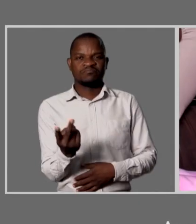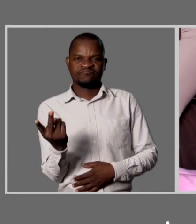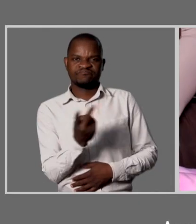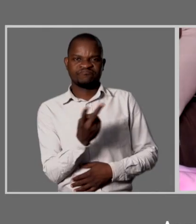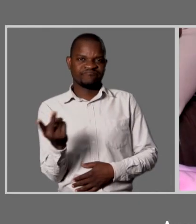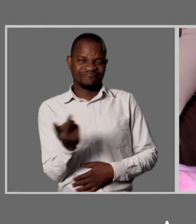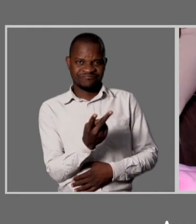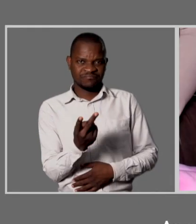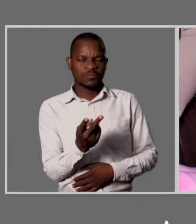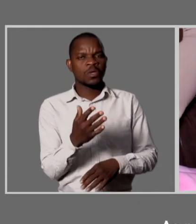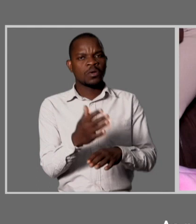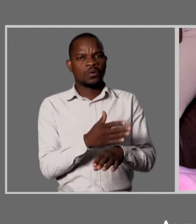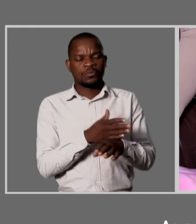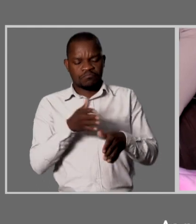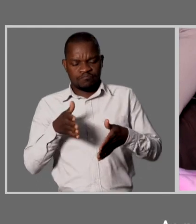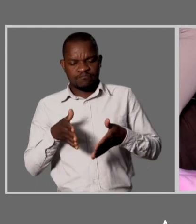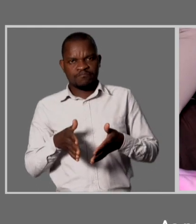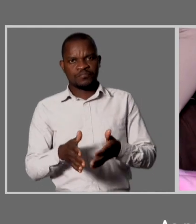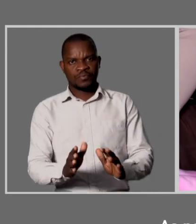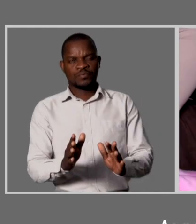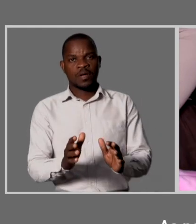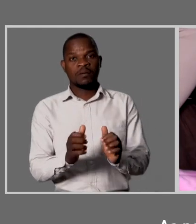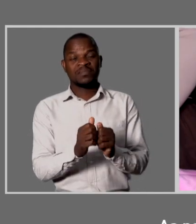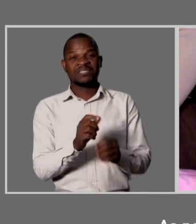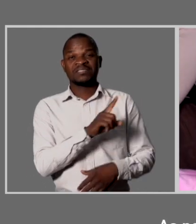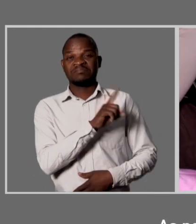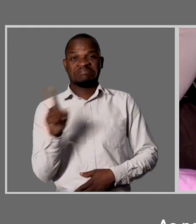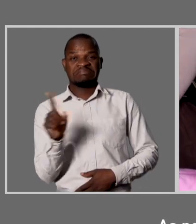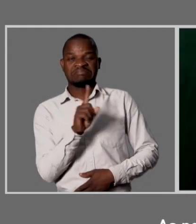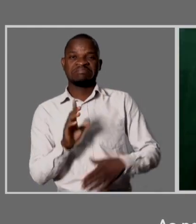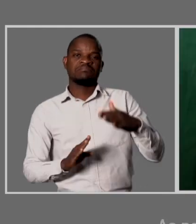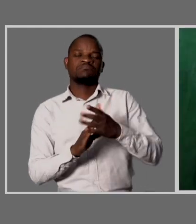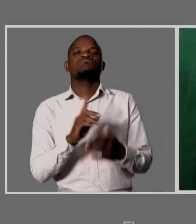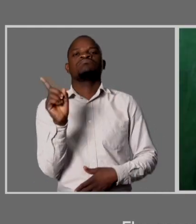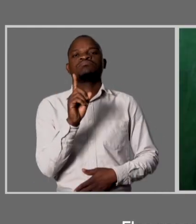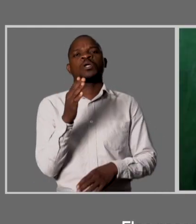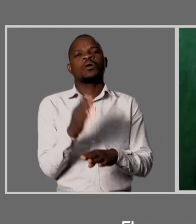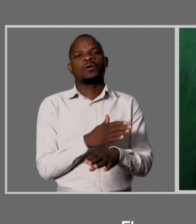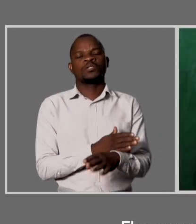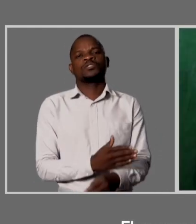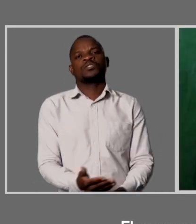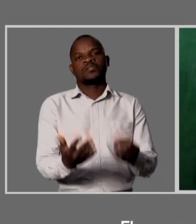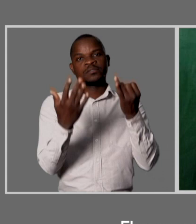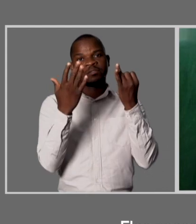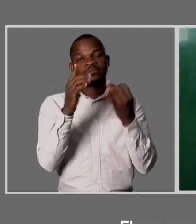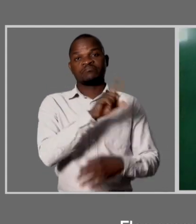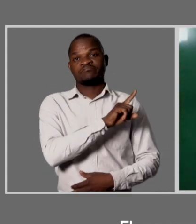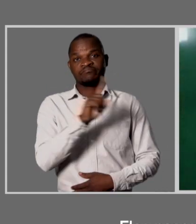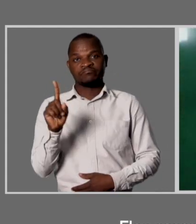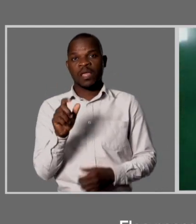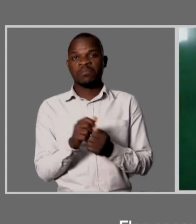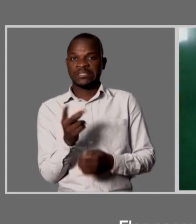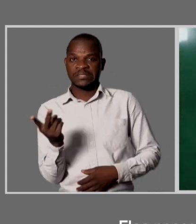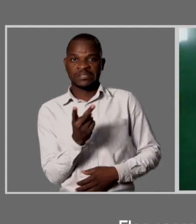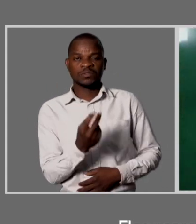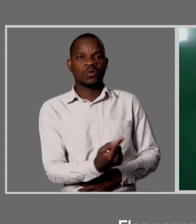As pequenas, Larissa e Alicia, nasceram antes do esperado. Elas nasceram com 7 meses e